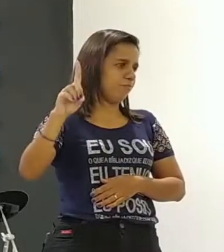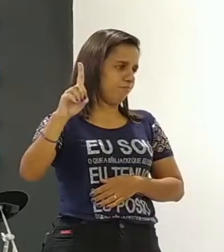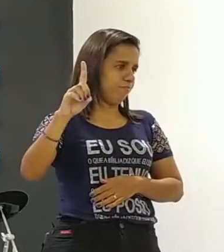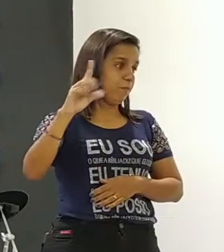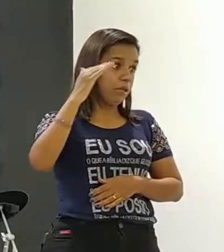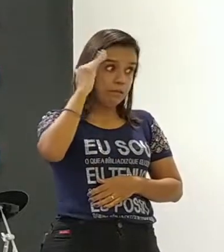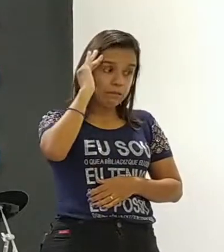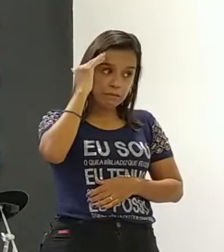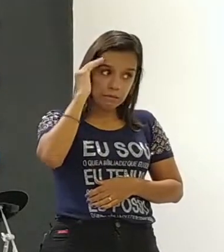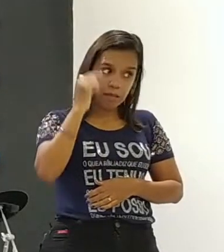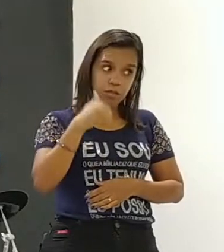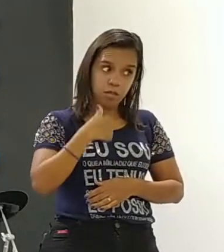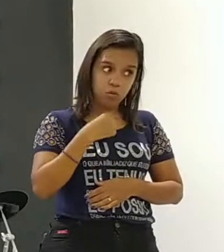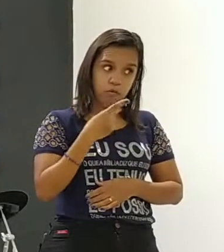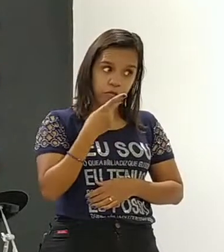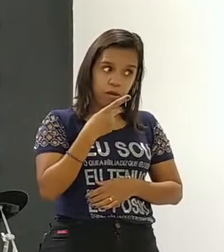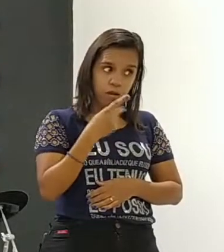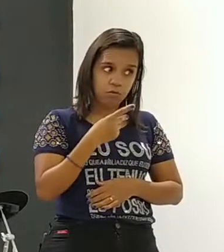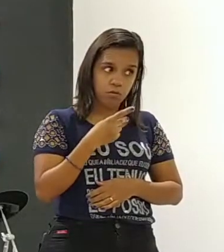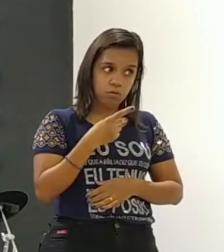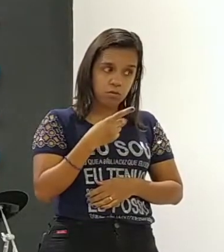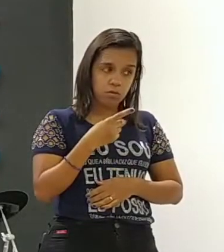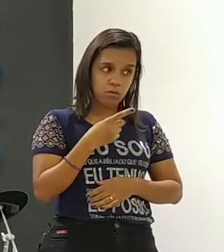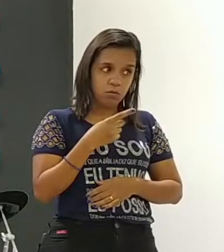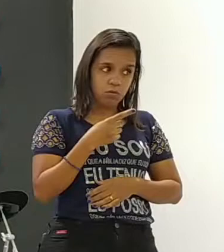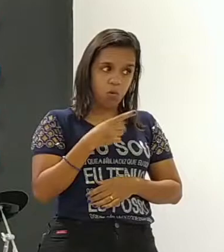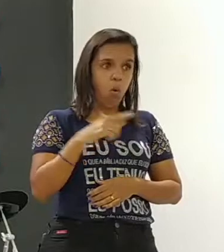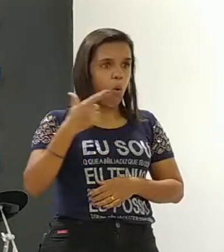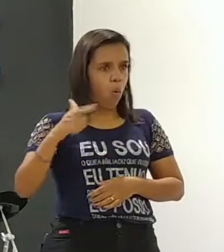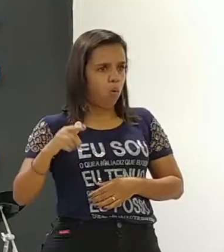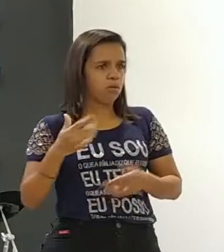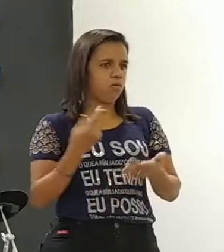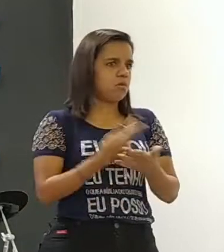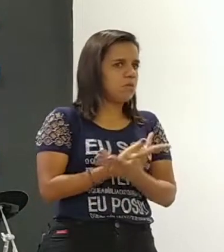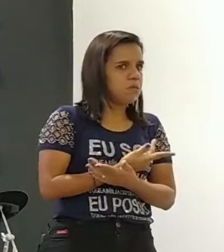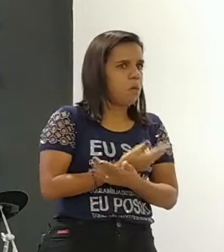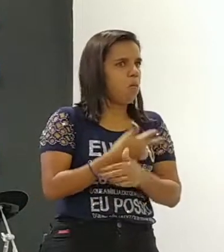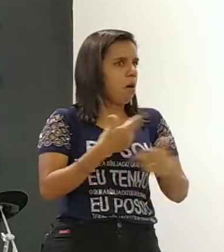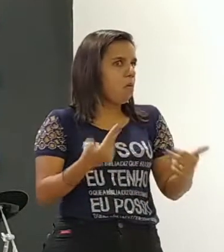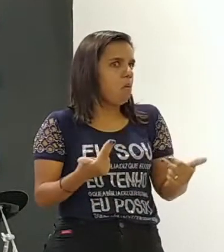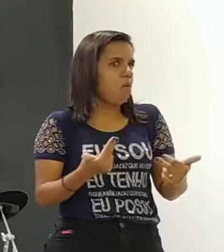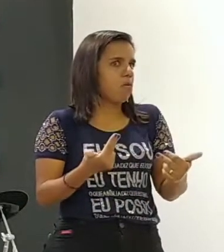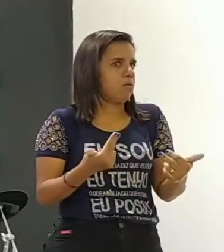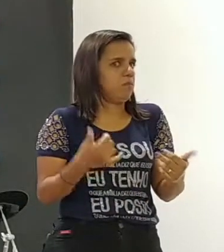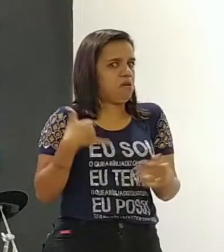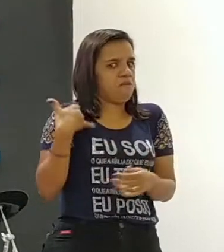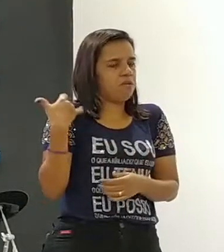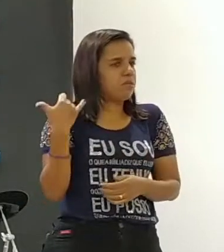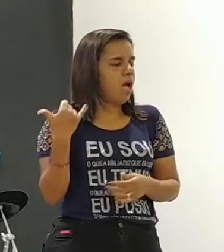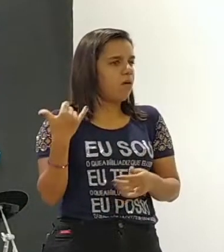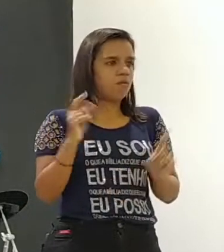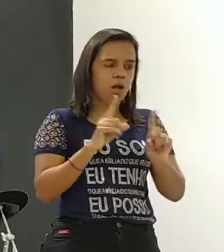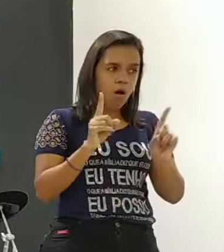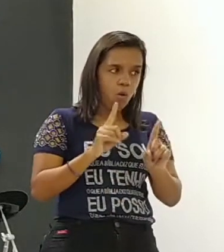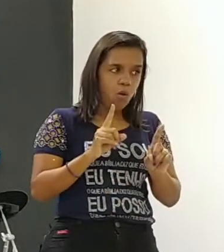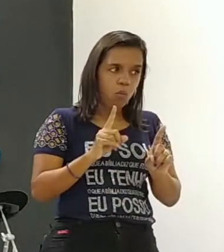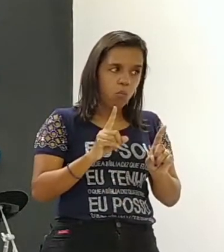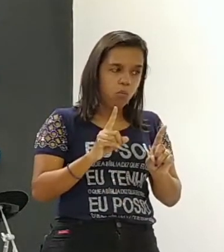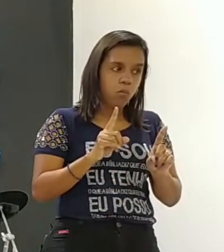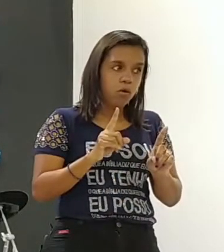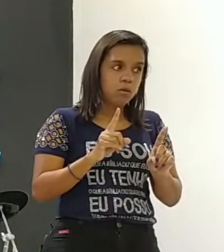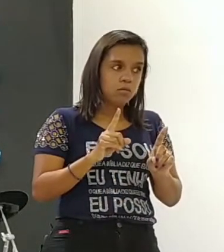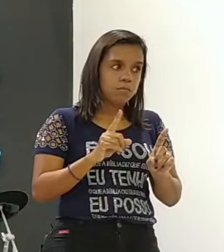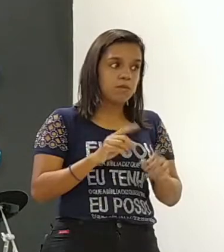Entendo o que eu estou falando. Eu não estou dizendo para você tirar um momento ou outro que aconteceu no dia do culto. Não é isso. Não